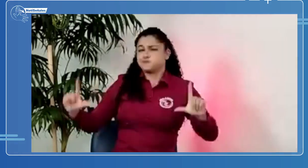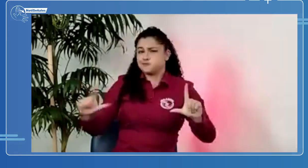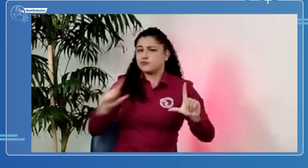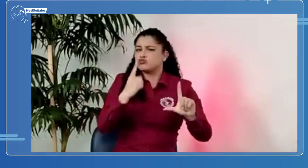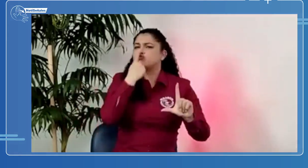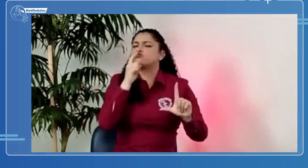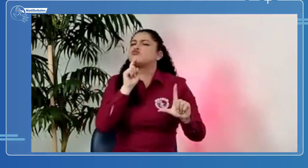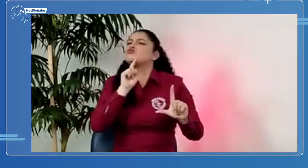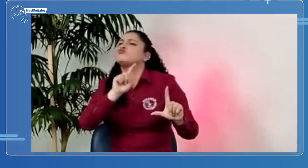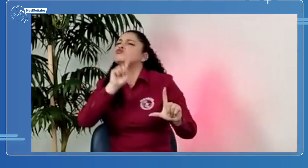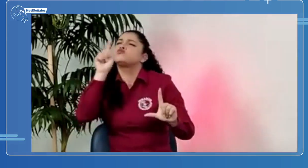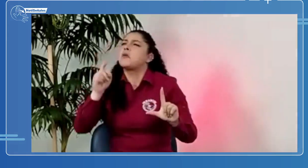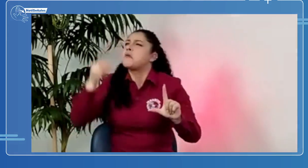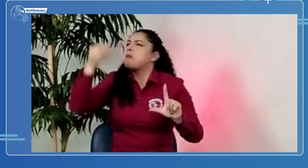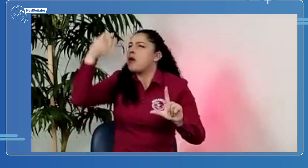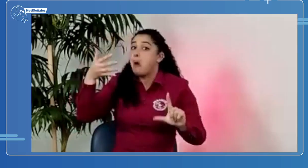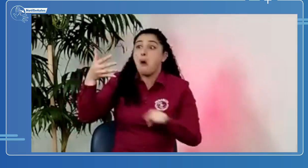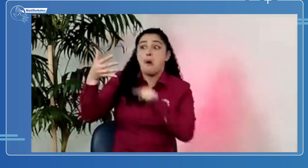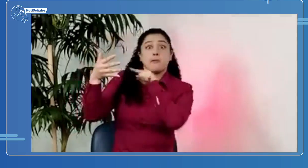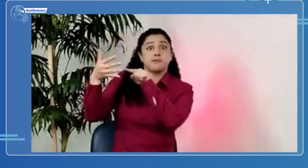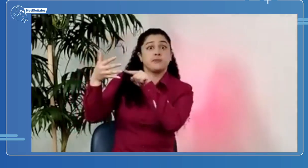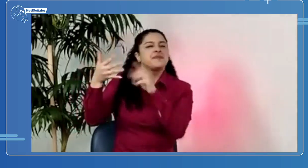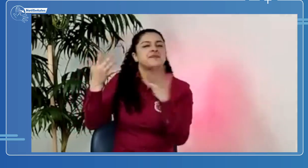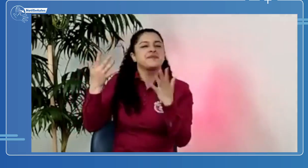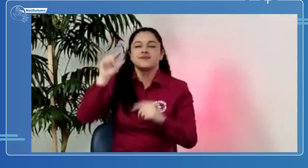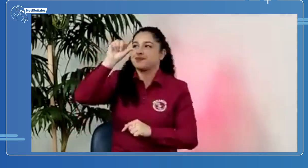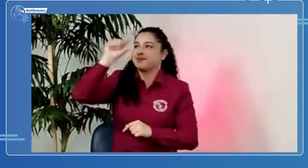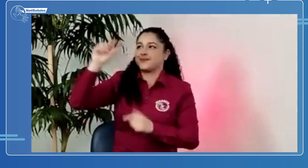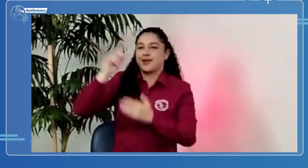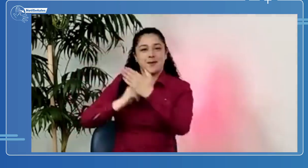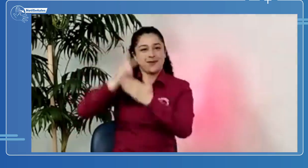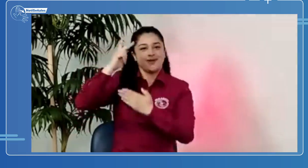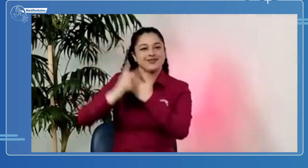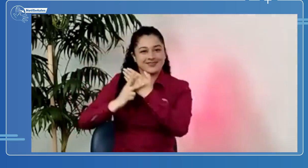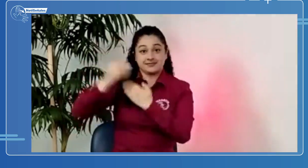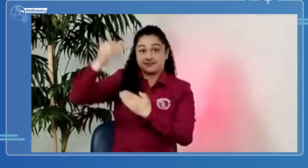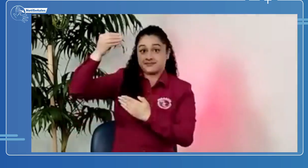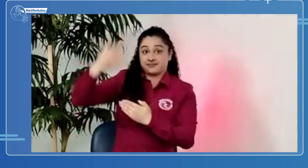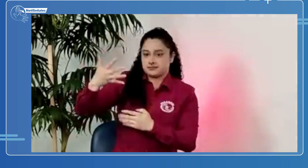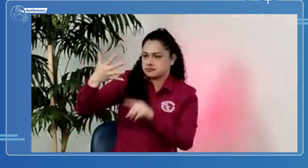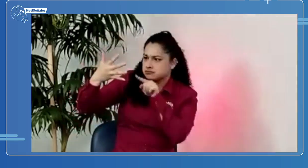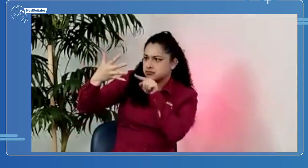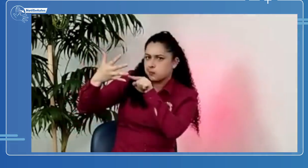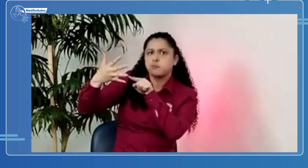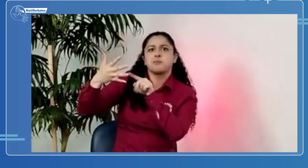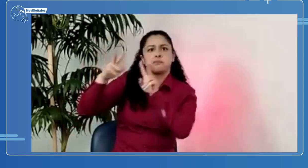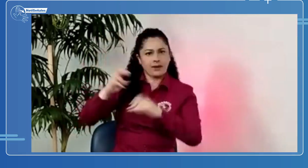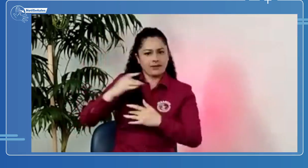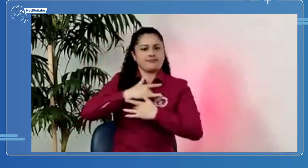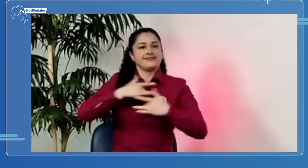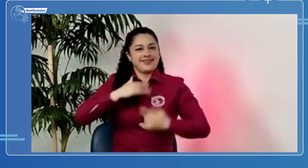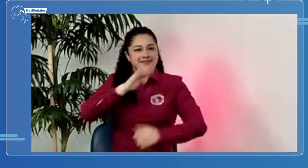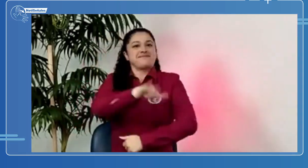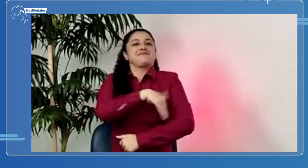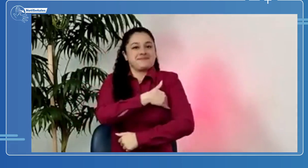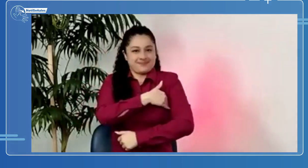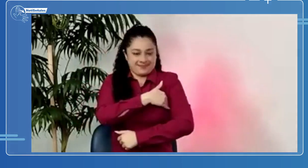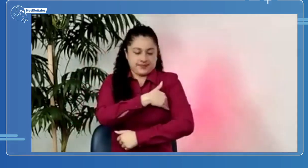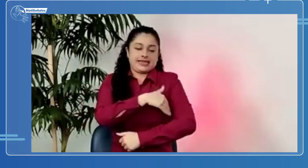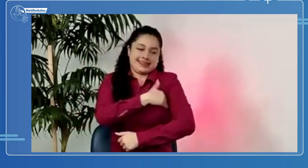página web de FENASCOL están estos proyectos. entran al link de proyectos